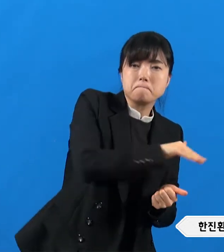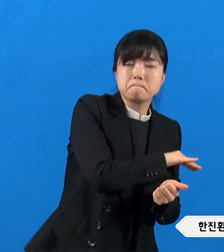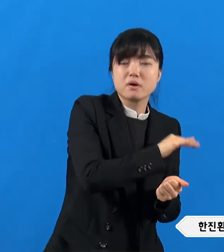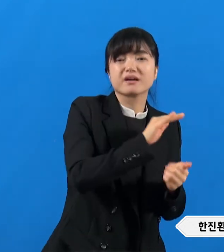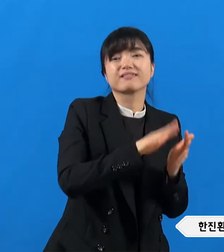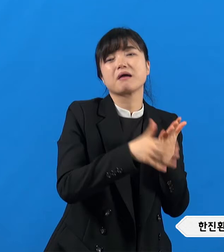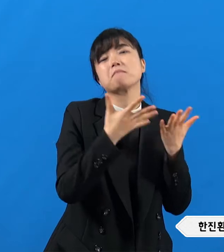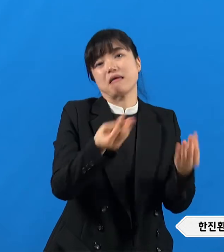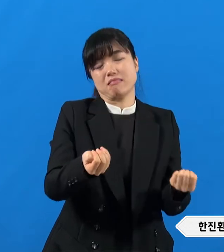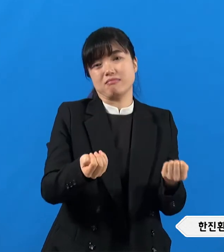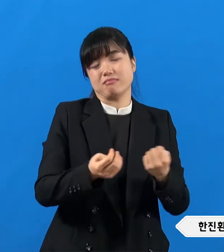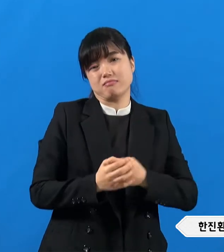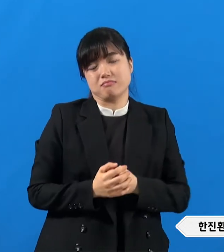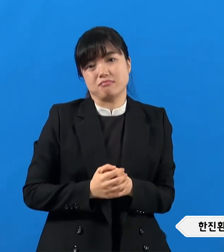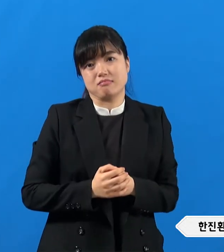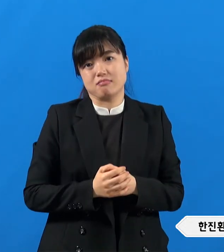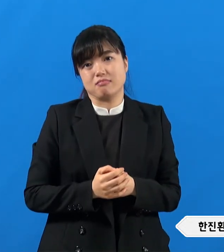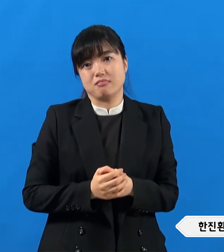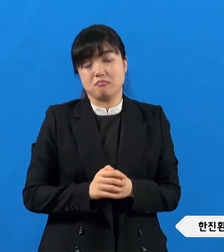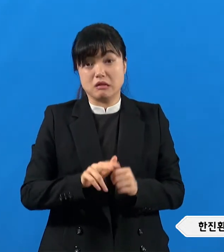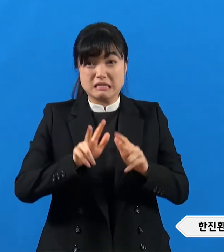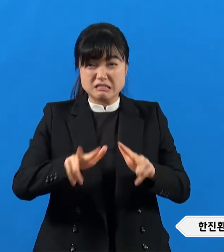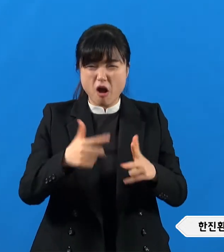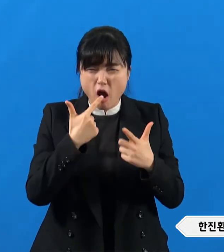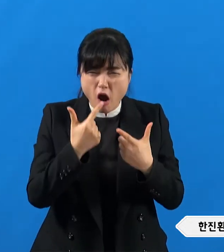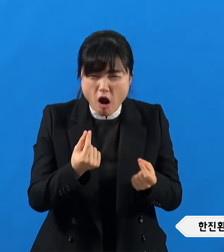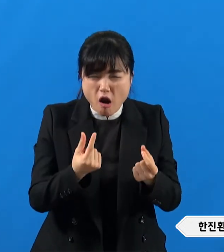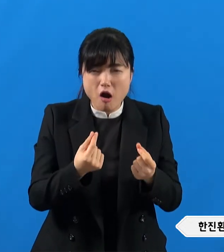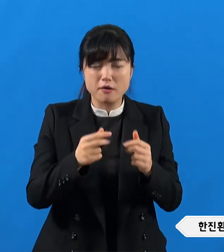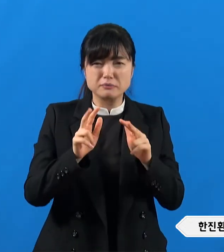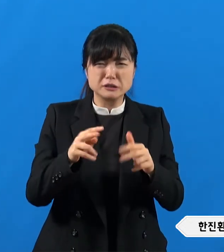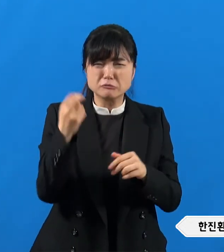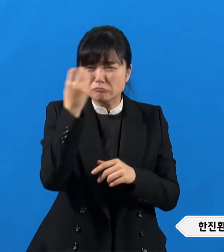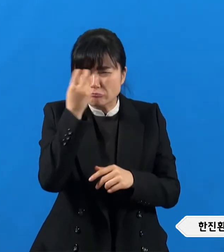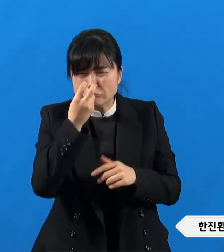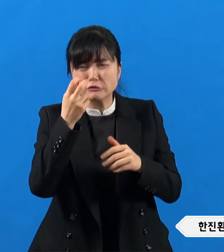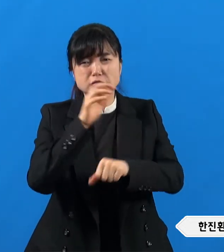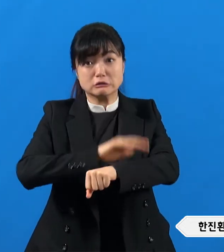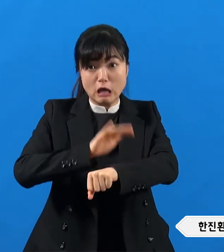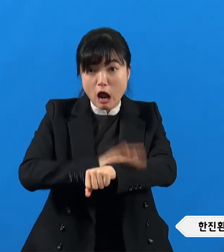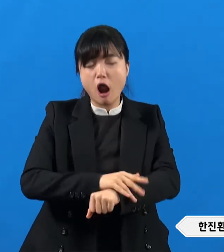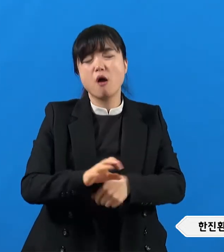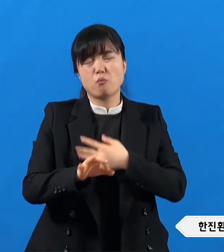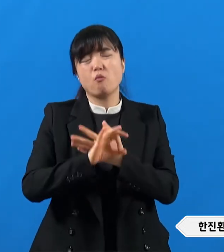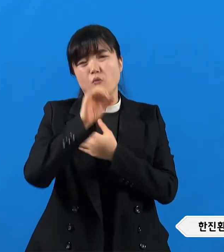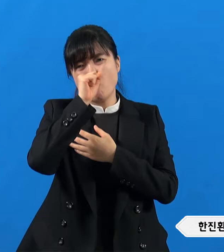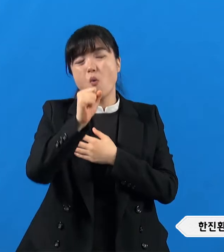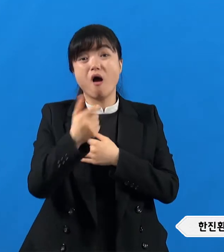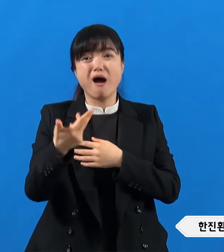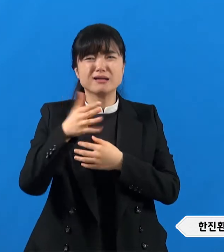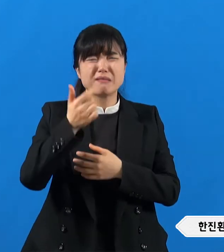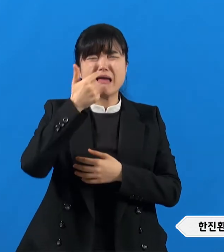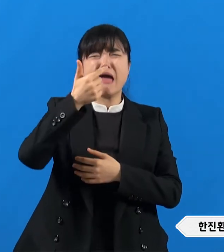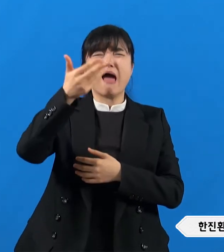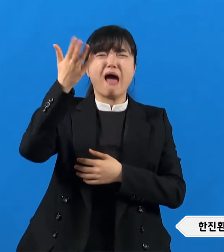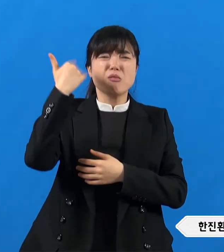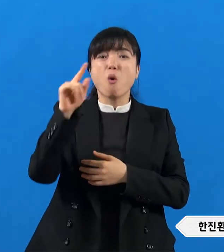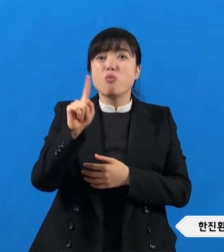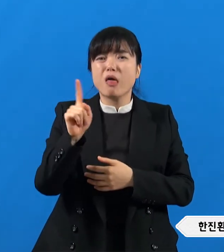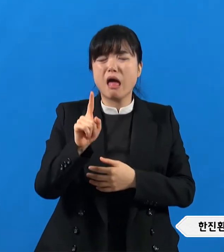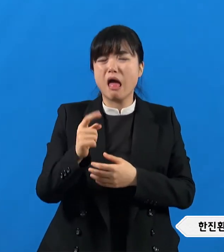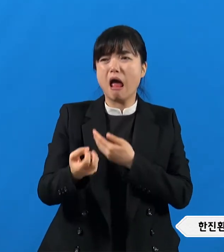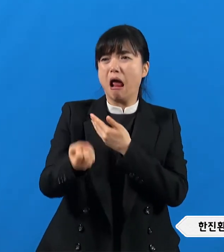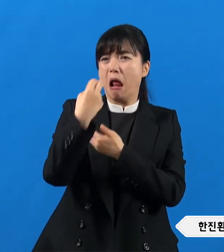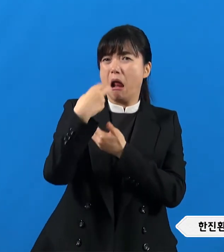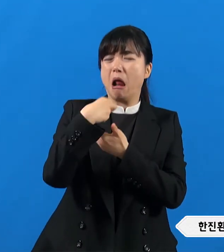것입니다. 지금처럼 치안이 좋으면 그럴 필요도 없지만 그 옛날은 치안 상태가